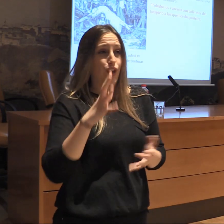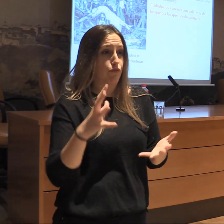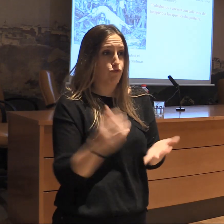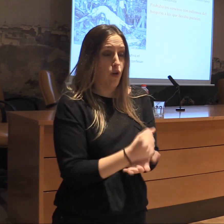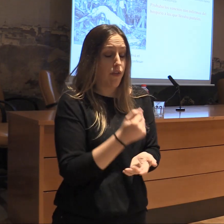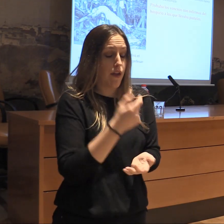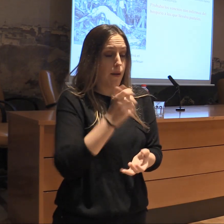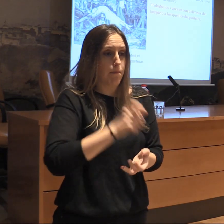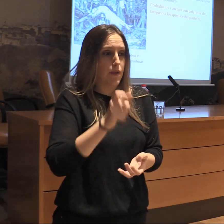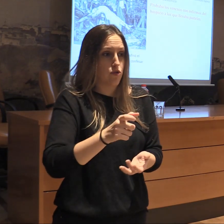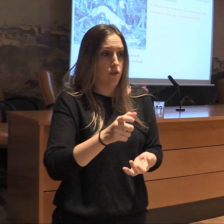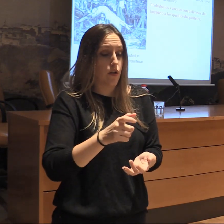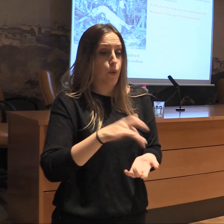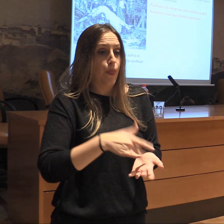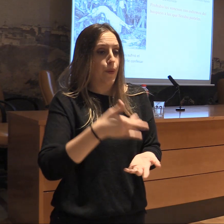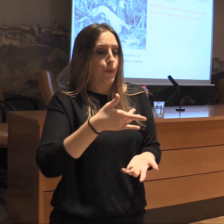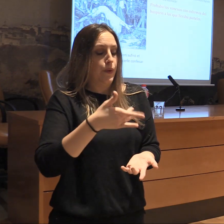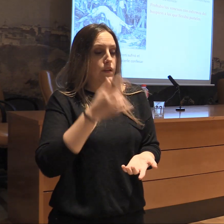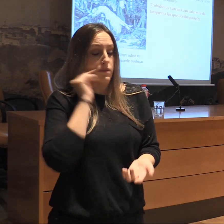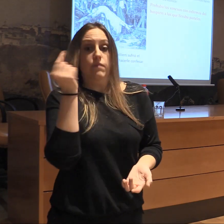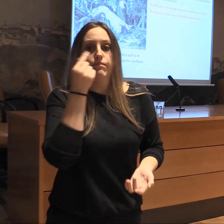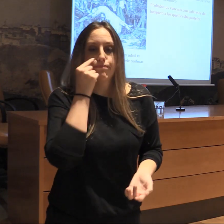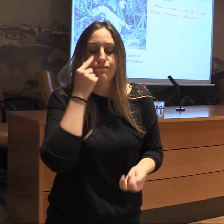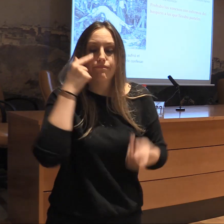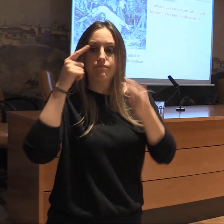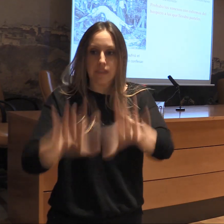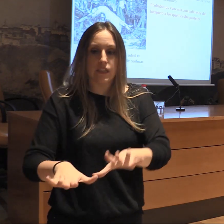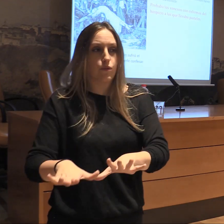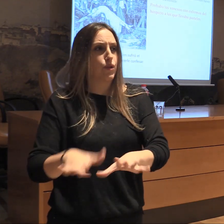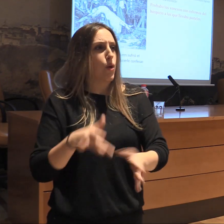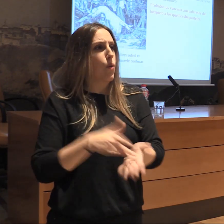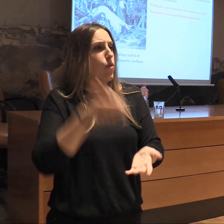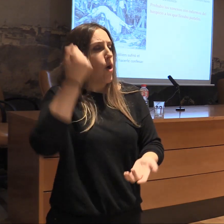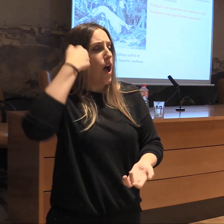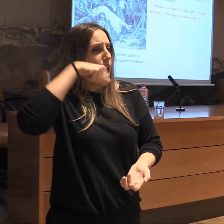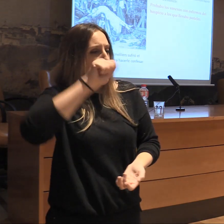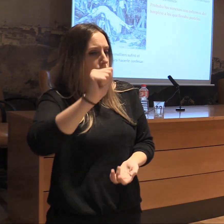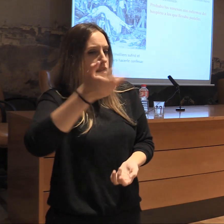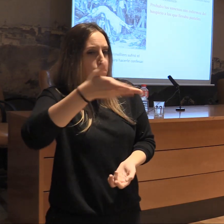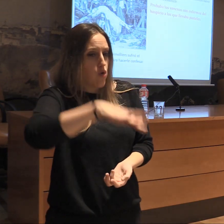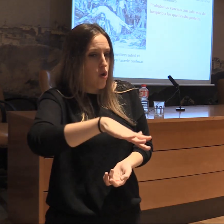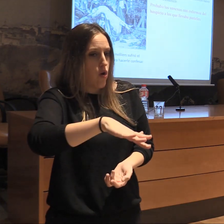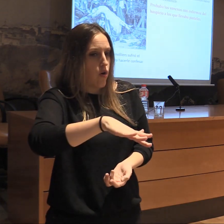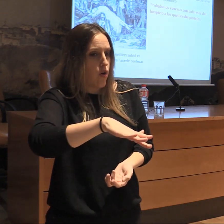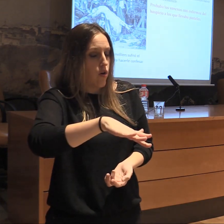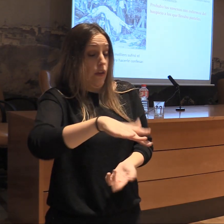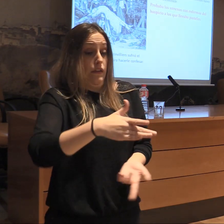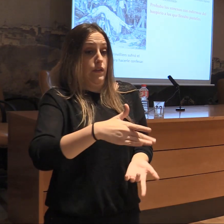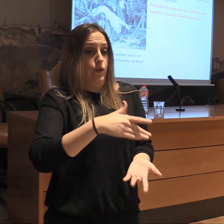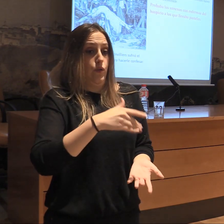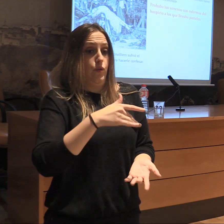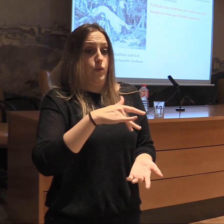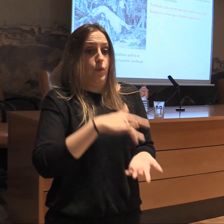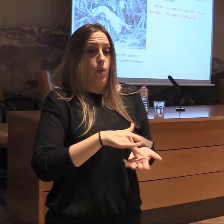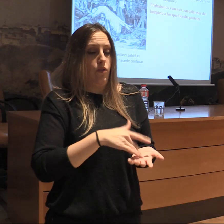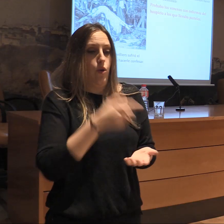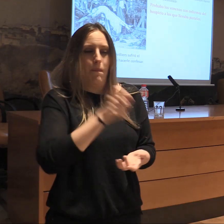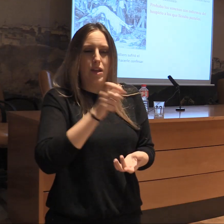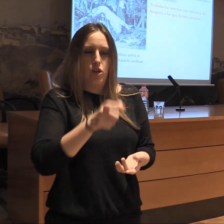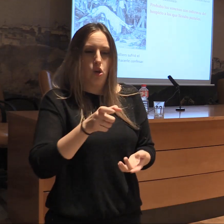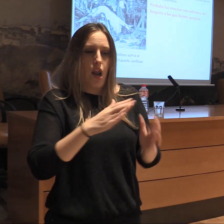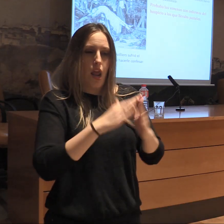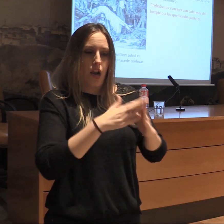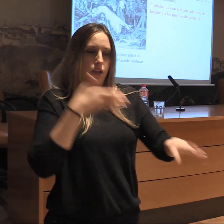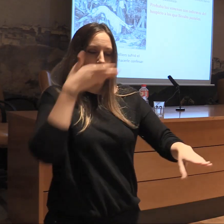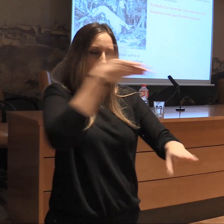su amante murió fortuitamente y cuando los acreedores entraron en su casa, encontraron una pequeña caja metálica donde